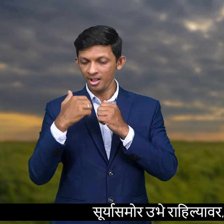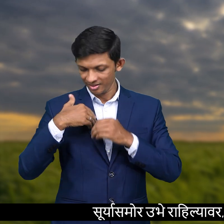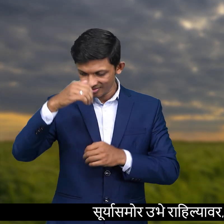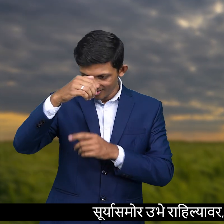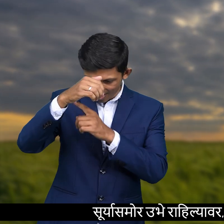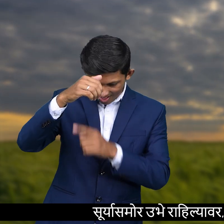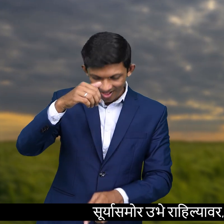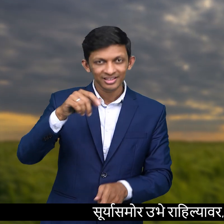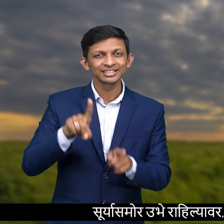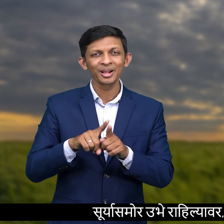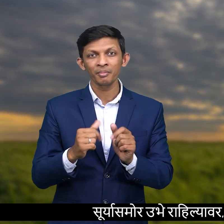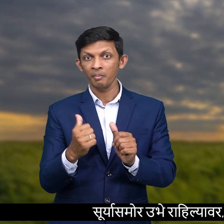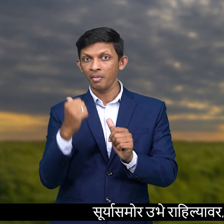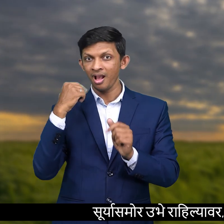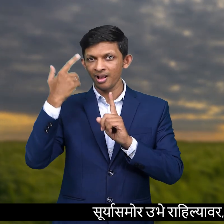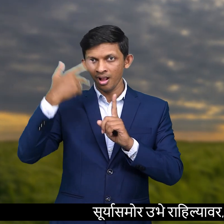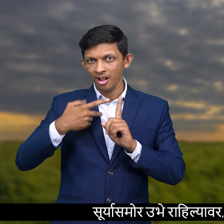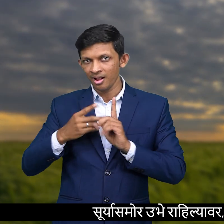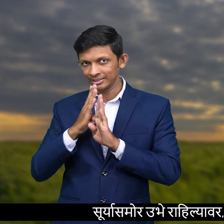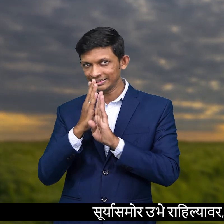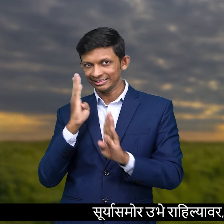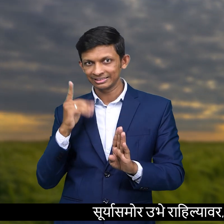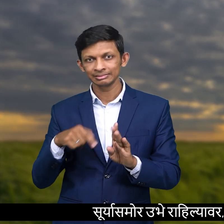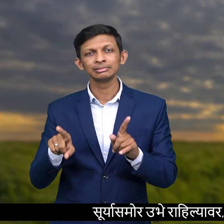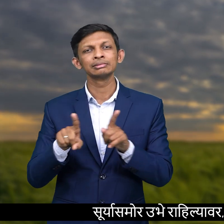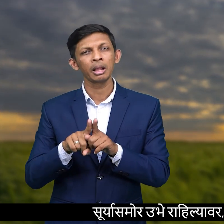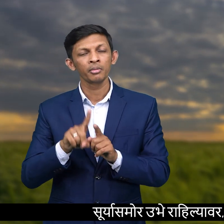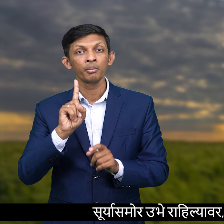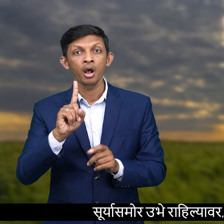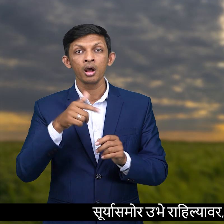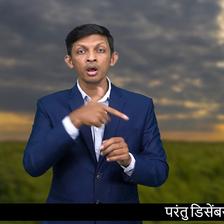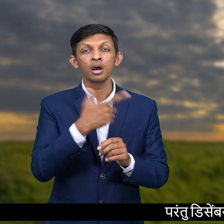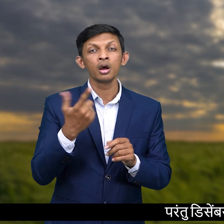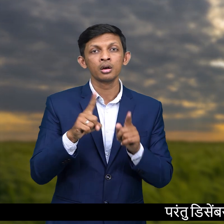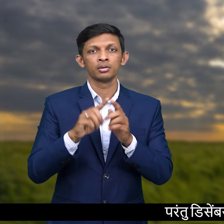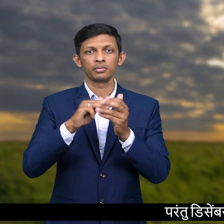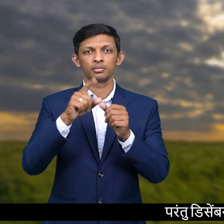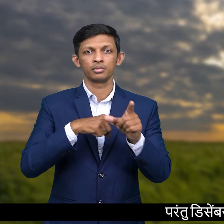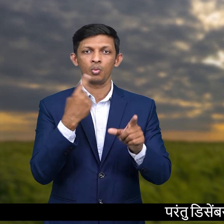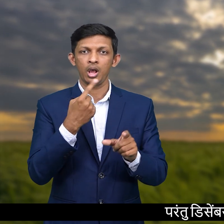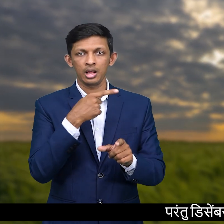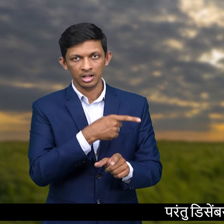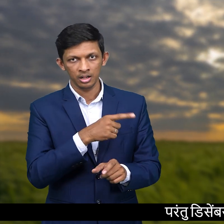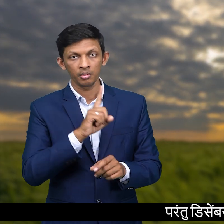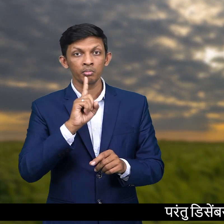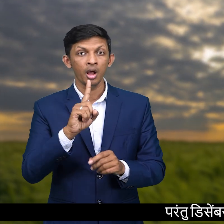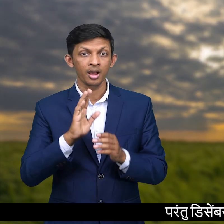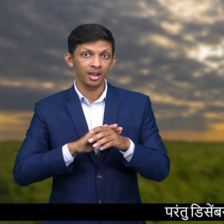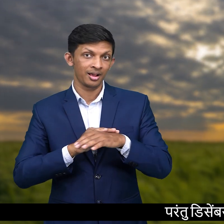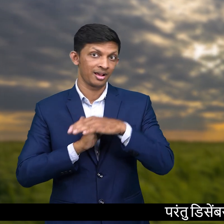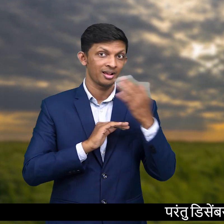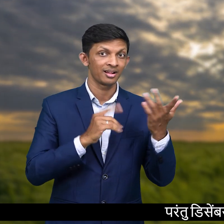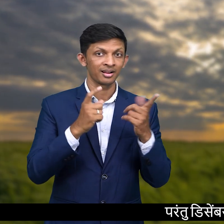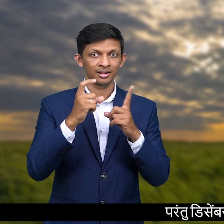मे महिन्यात मुलाची सावली त्याच्या मागे पडते, परंतु